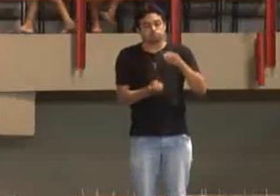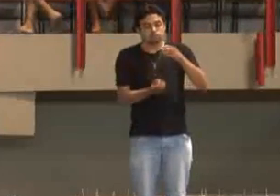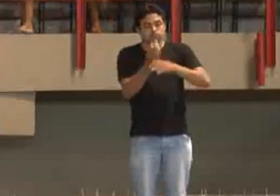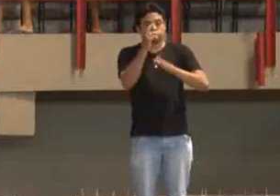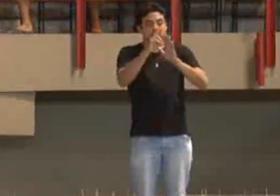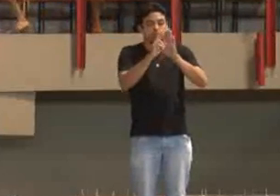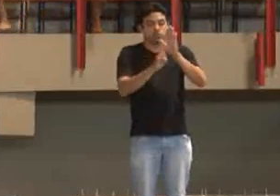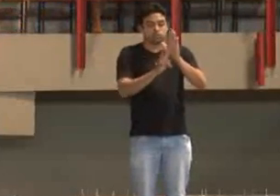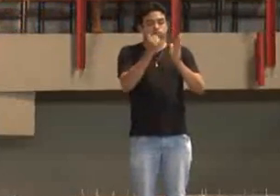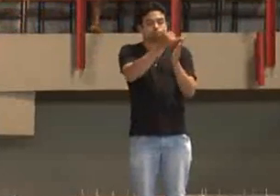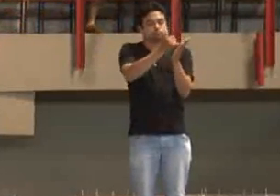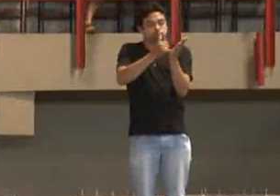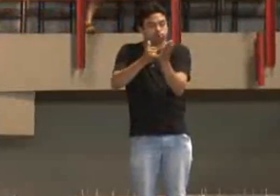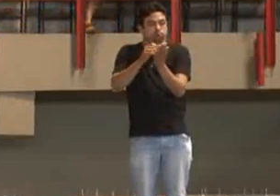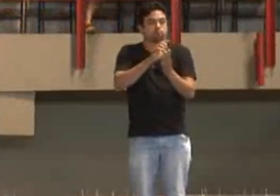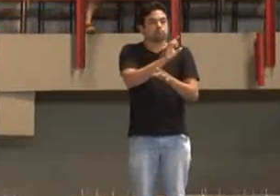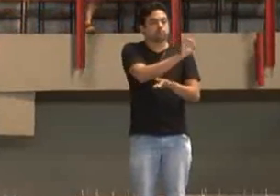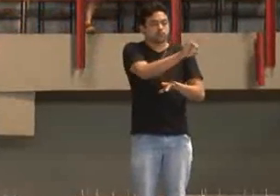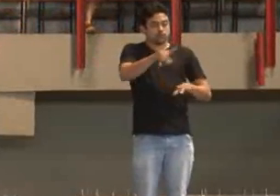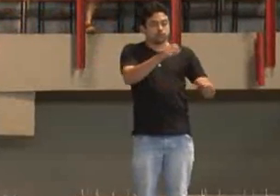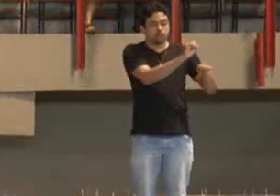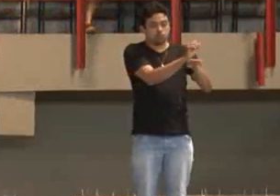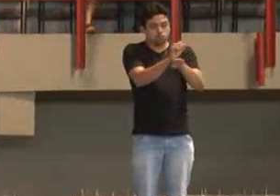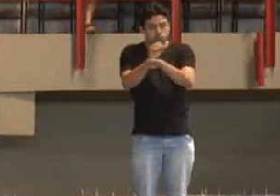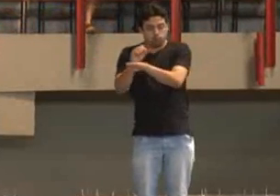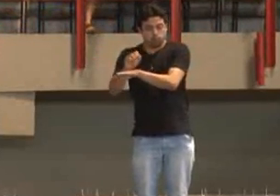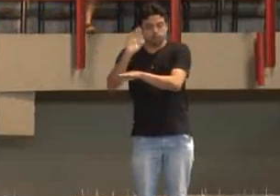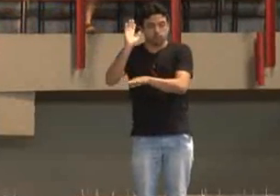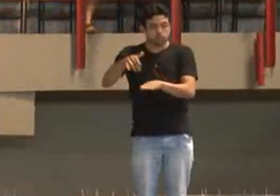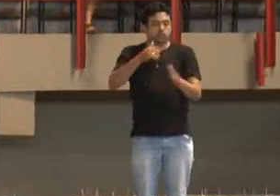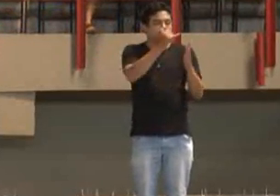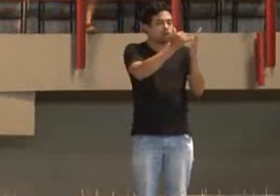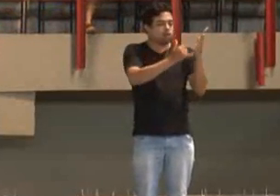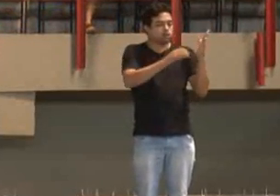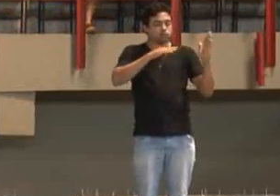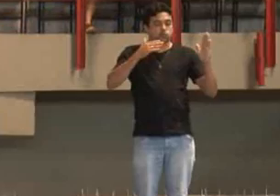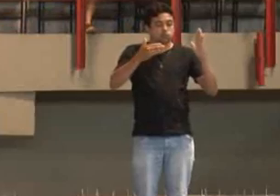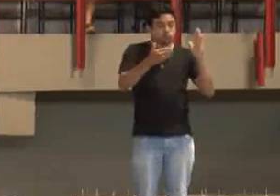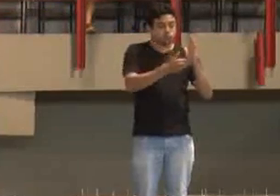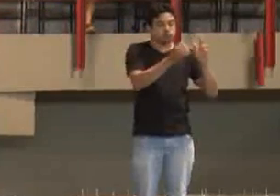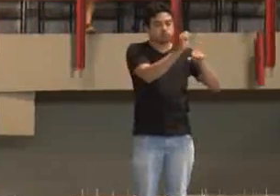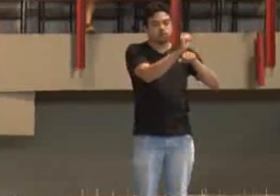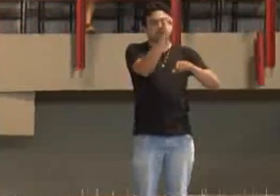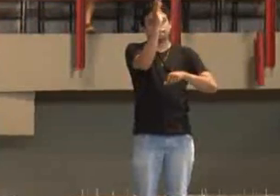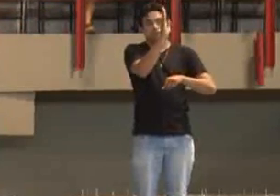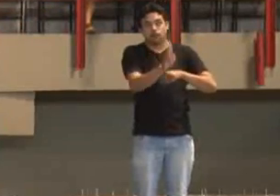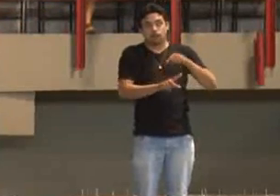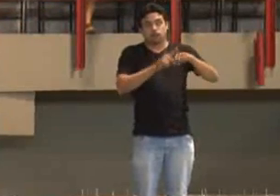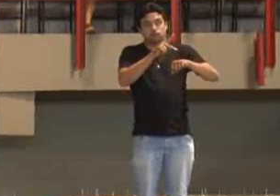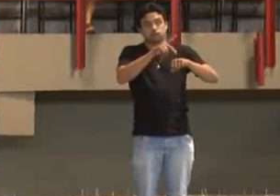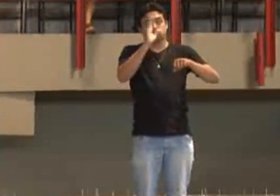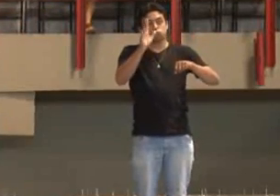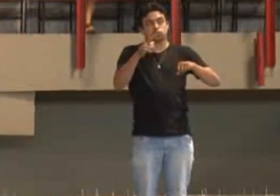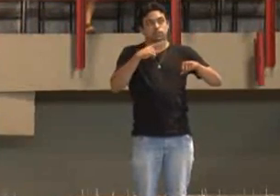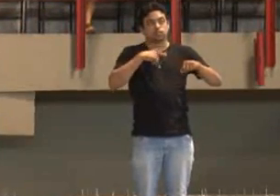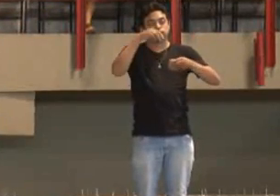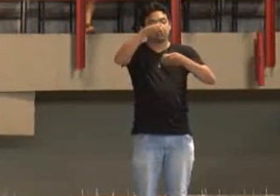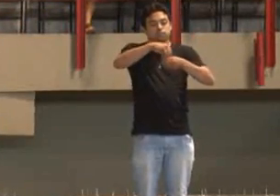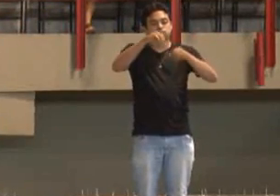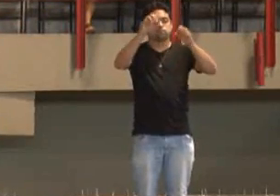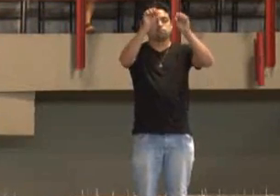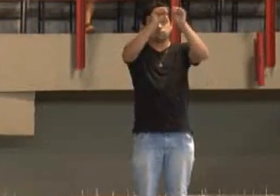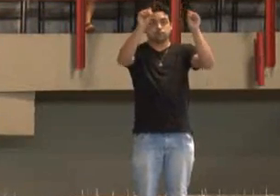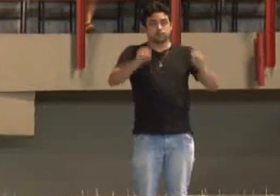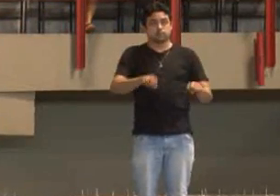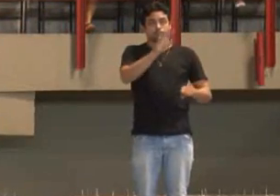do Registro Nacional de Veículos Automotores, um cadastro de todos os veículos do país em uma base comum de dados,